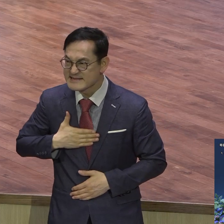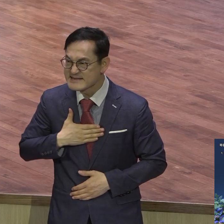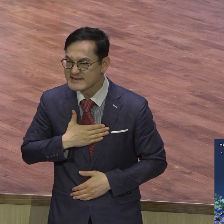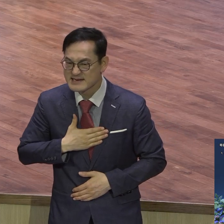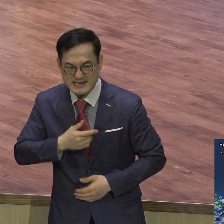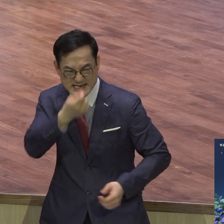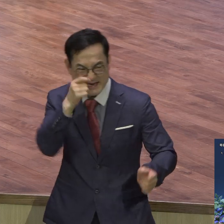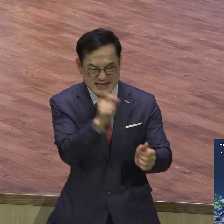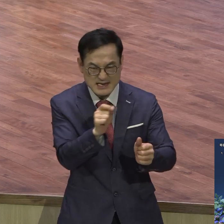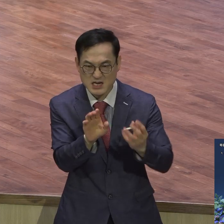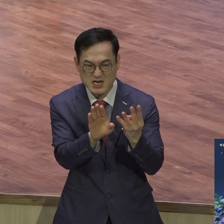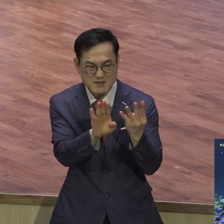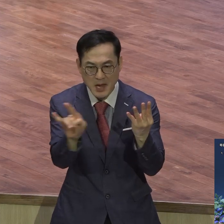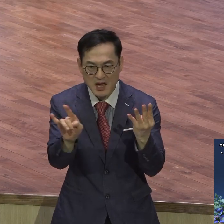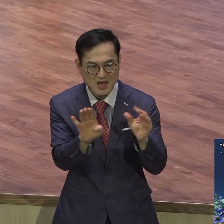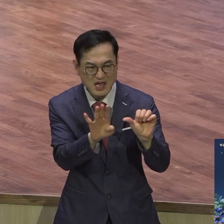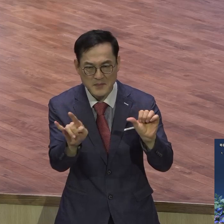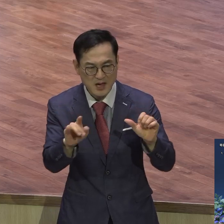마음을 아프게 합니까